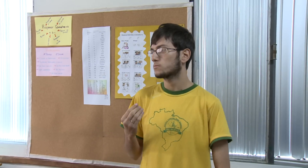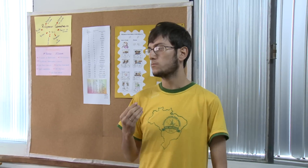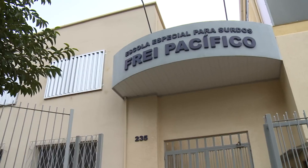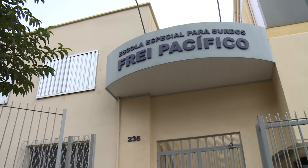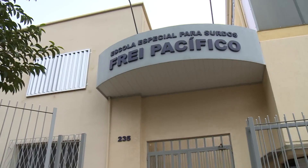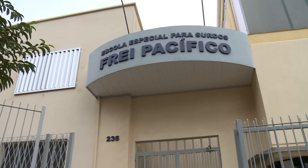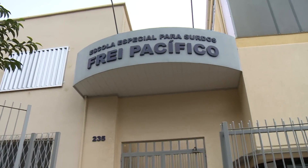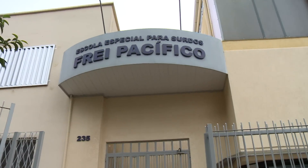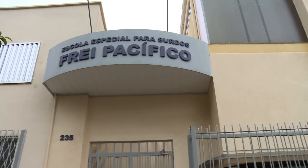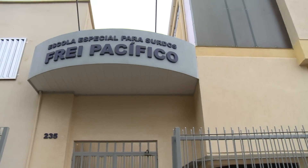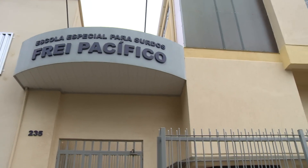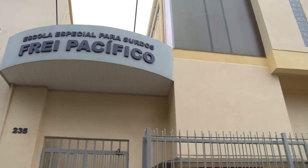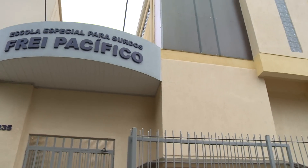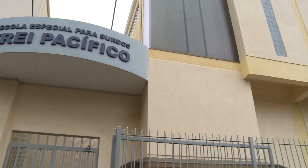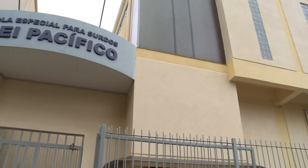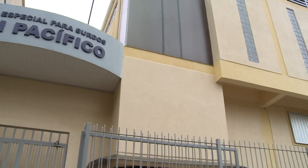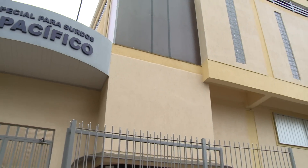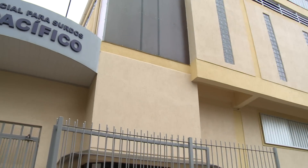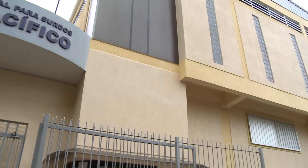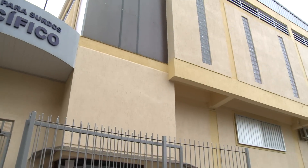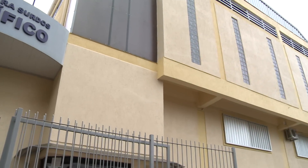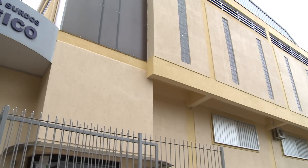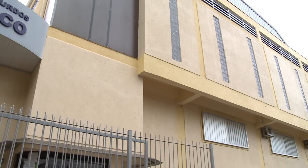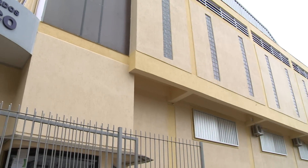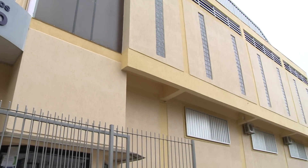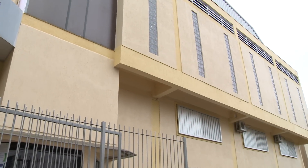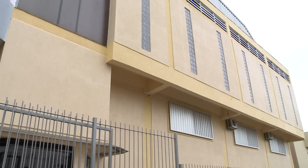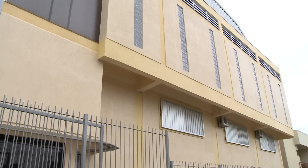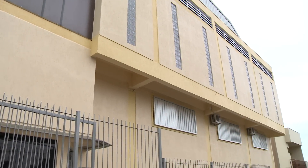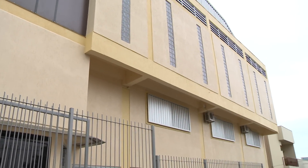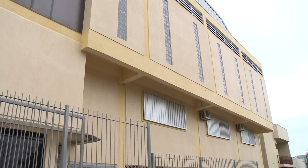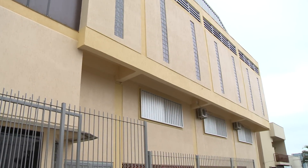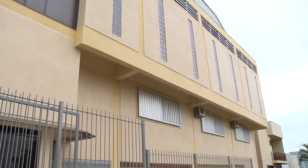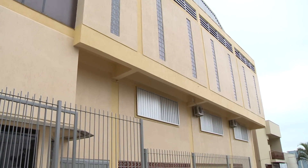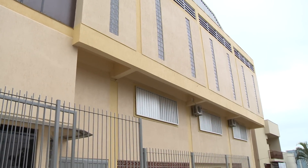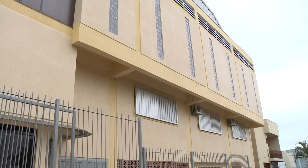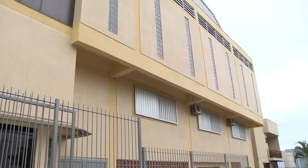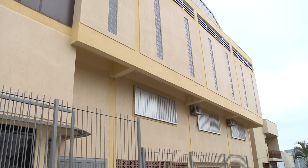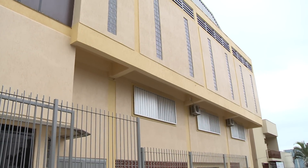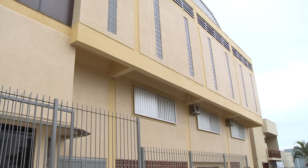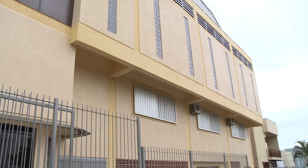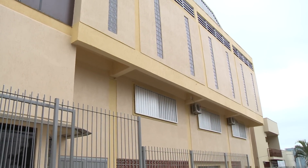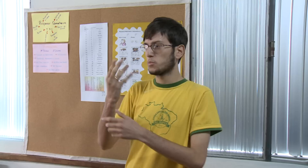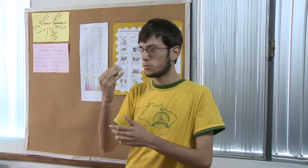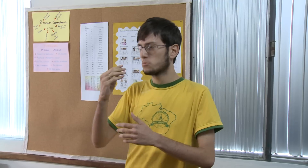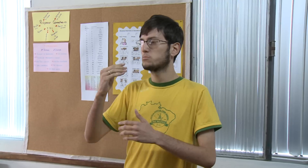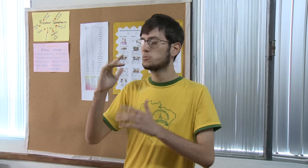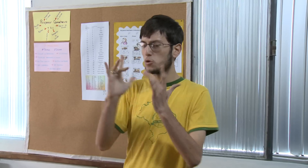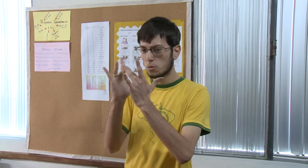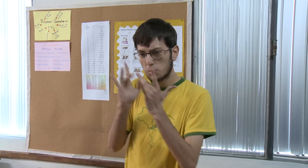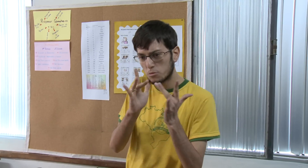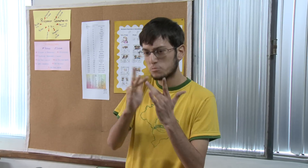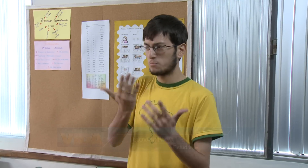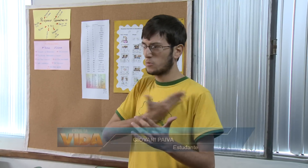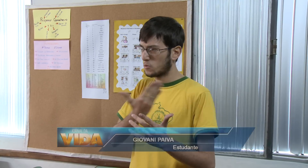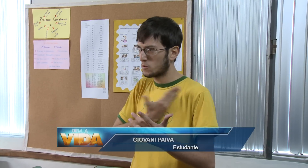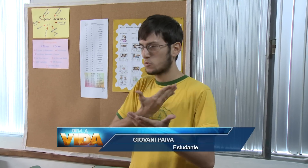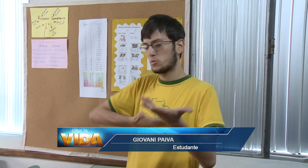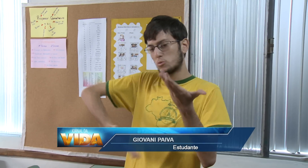e pelo trabalho realizado pela Escola Especial para Surdos, Freio Pacífico. Entrou com quatro anos na escola, começou com